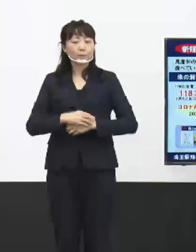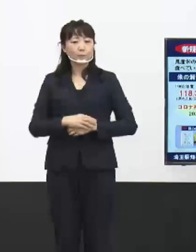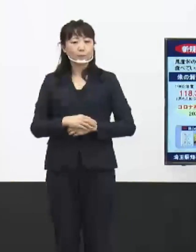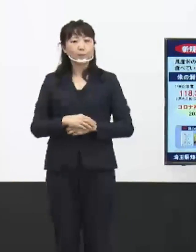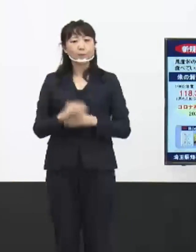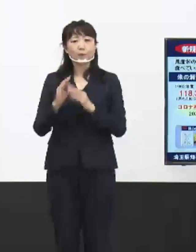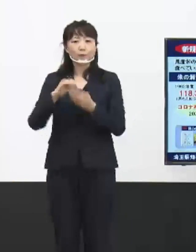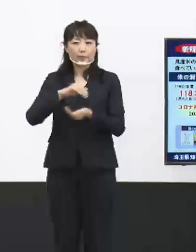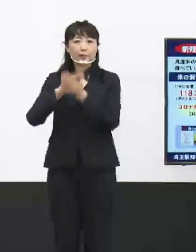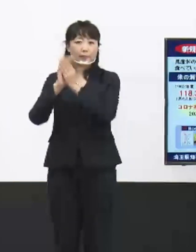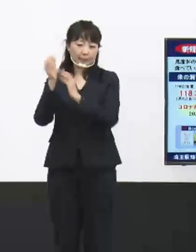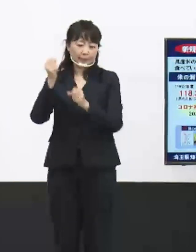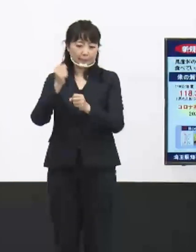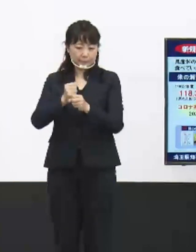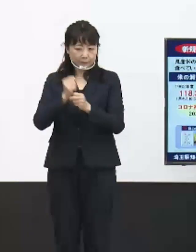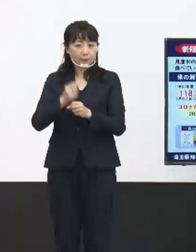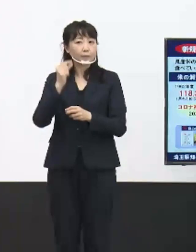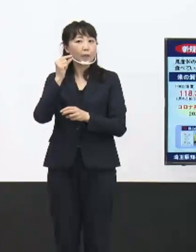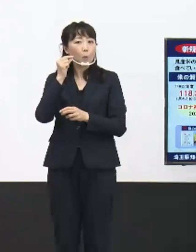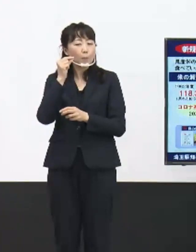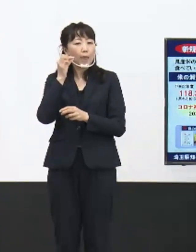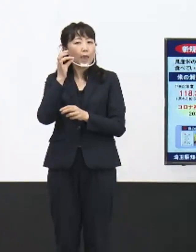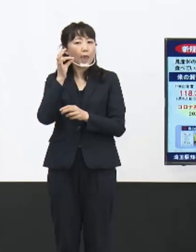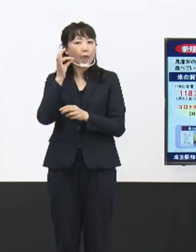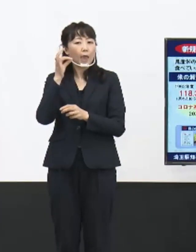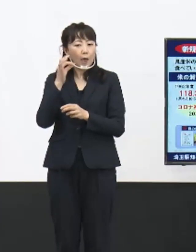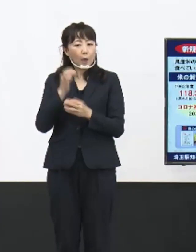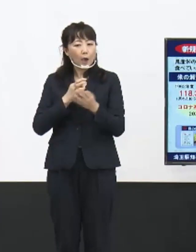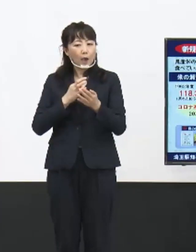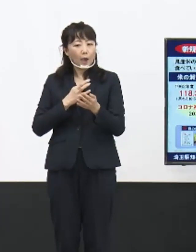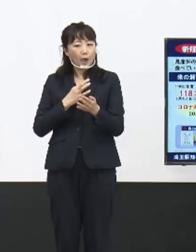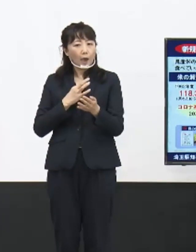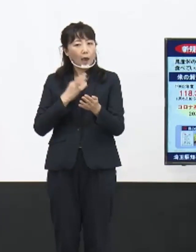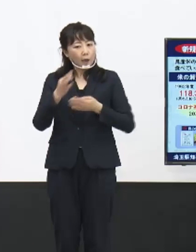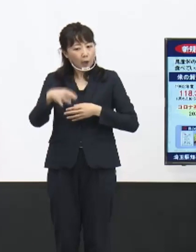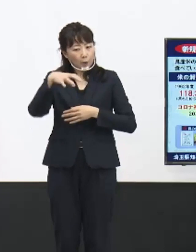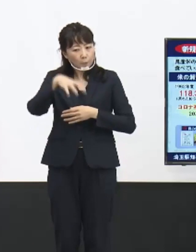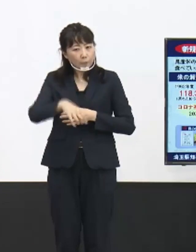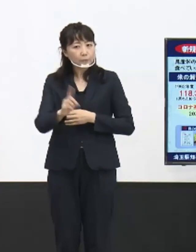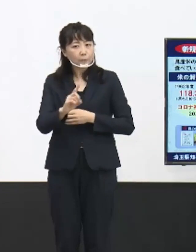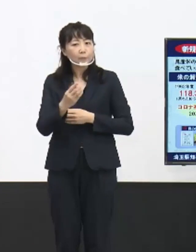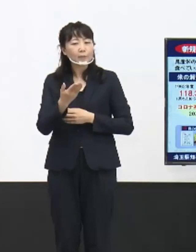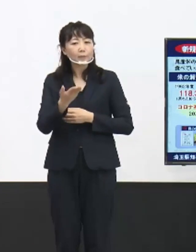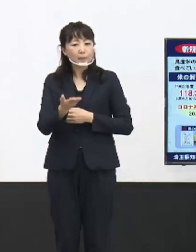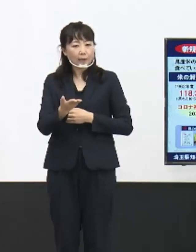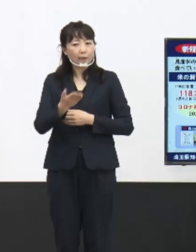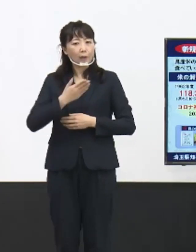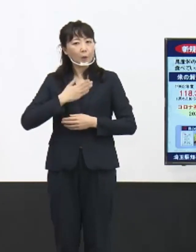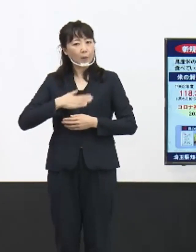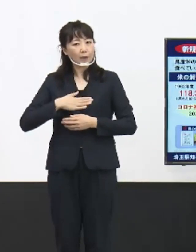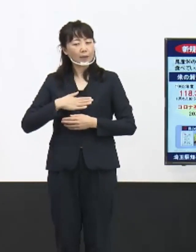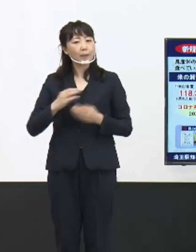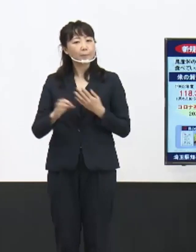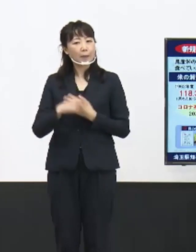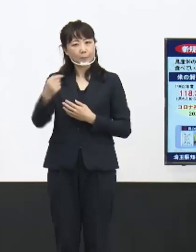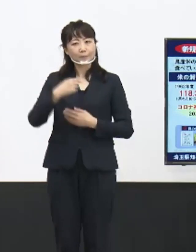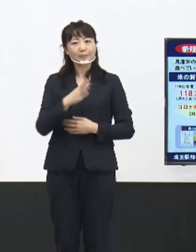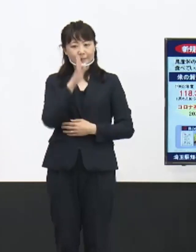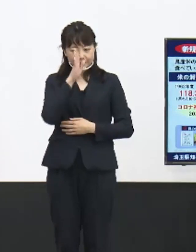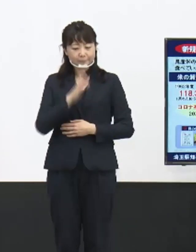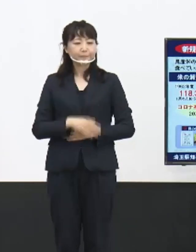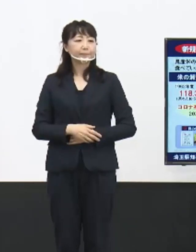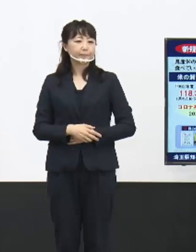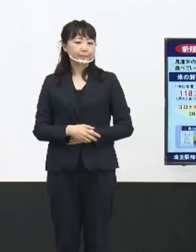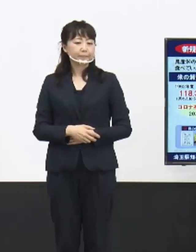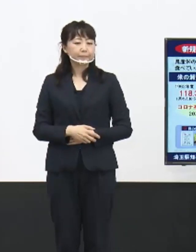産米なんですけれども、どこで購入できるのか、購入場所が分かるようなサイト等があれば教えてください。 はい、ありがとう